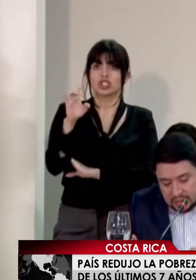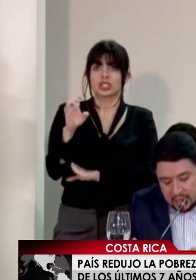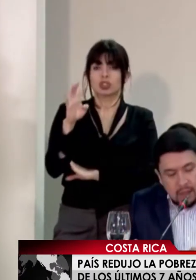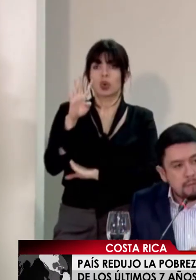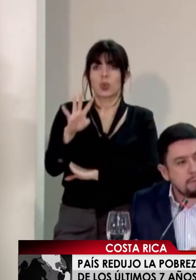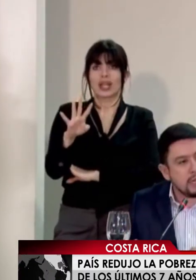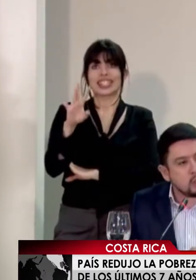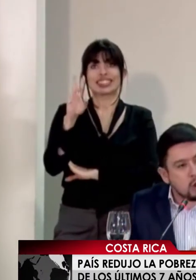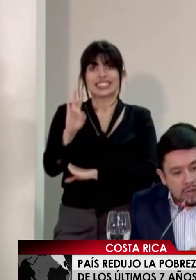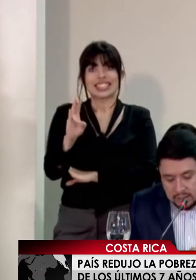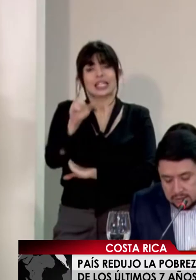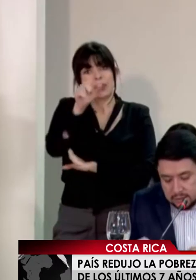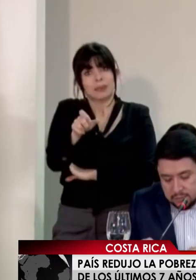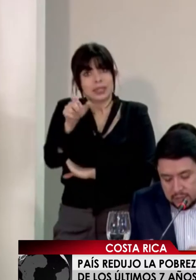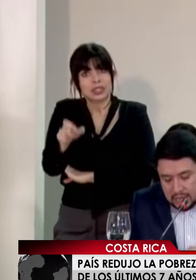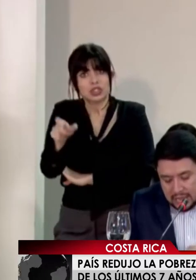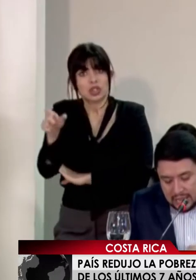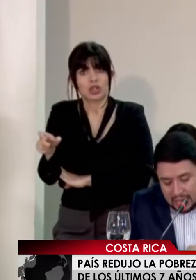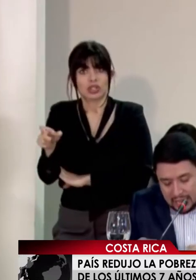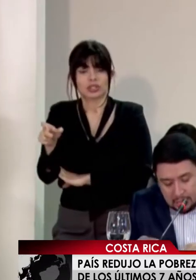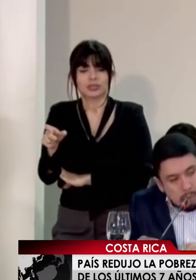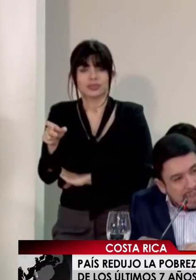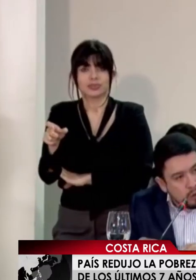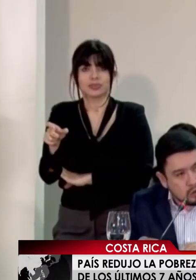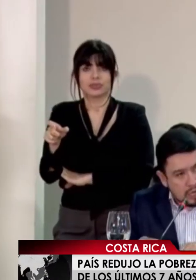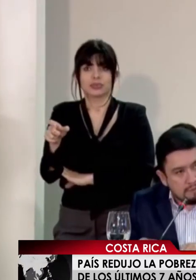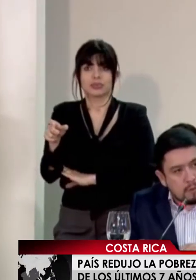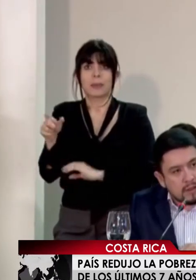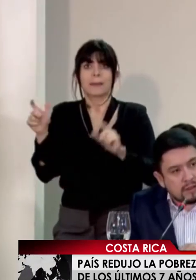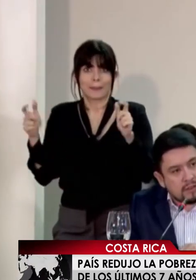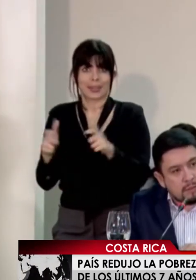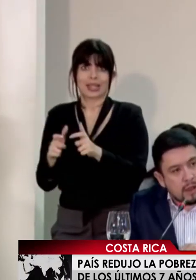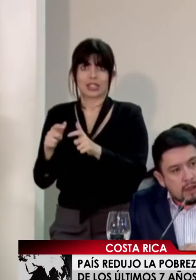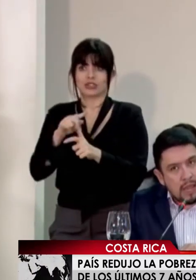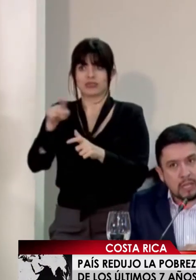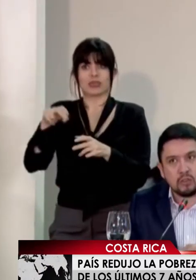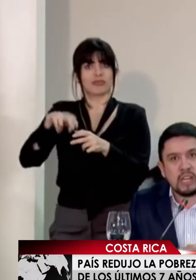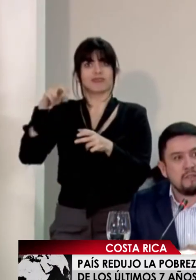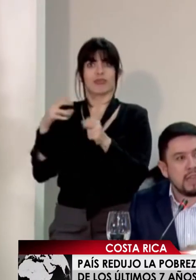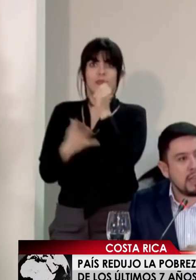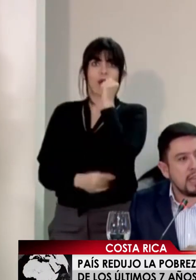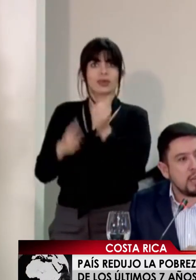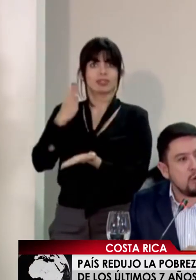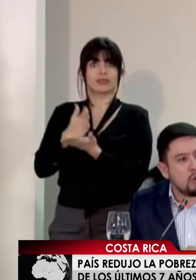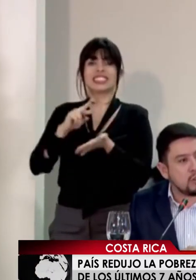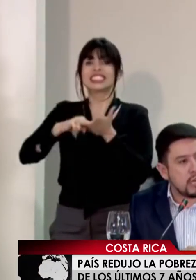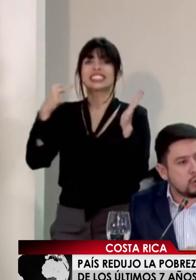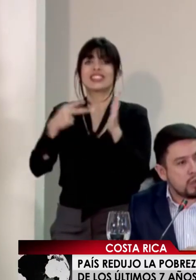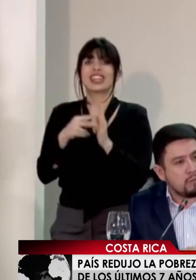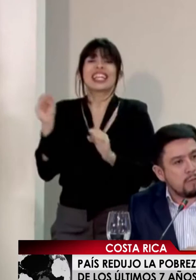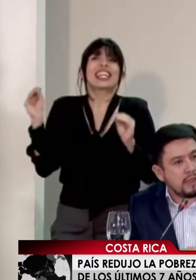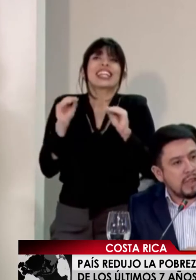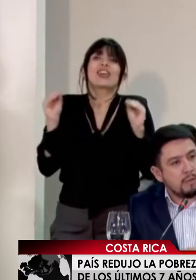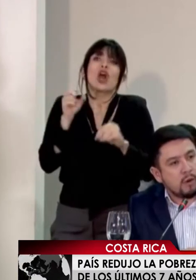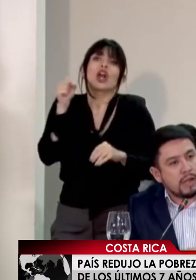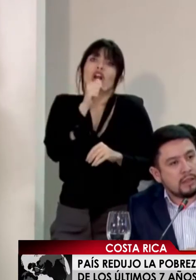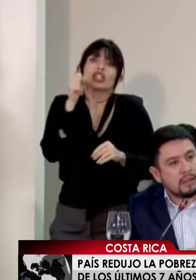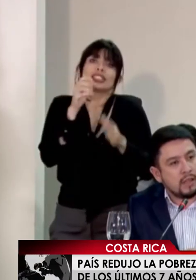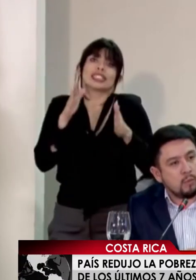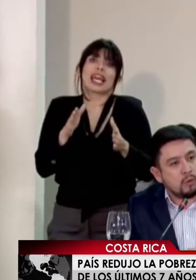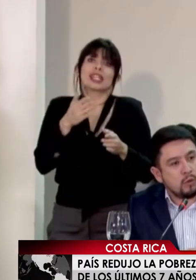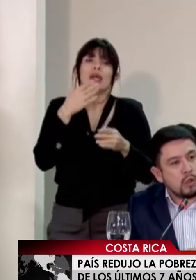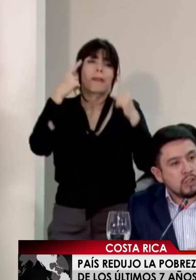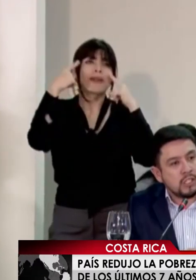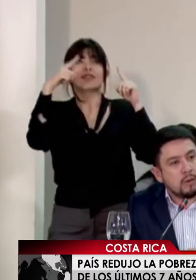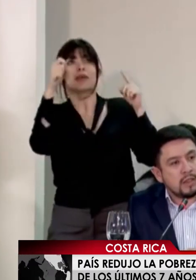36.847 personas menos en pobreza extrema. Eso significa que ningún concierto que normalmente haga el mejor cantante del